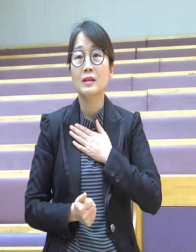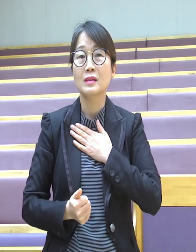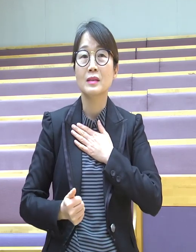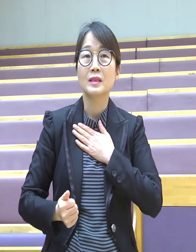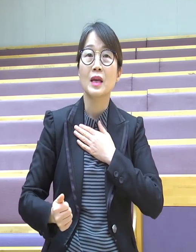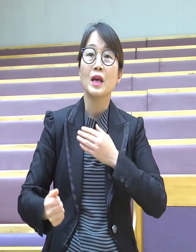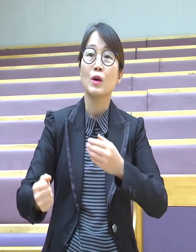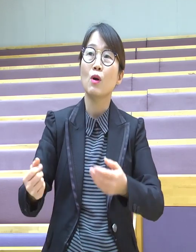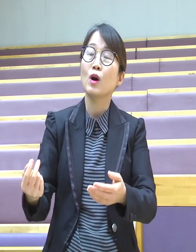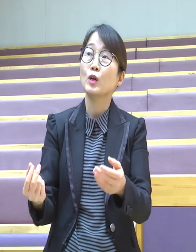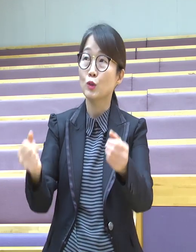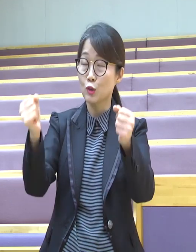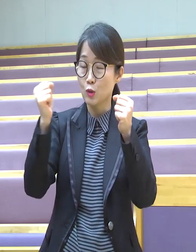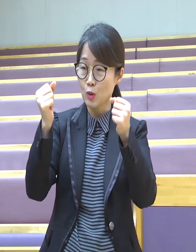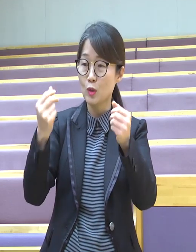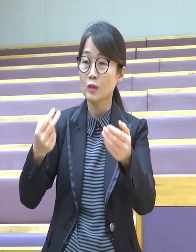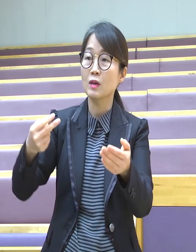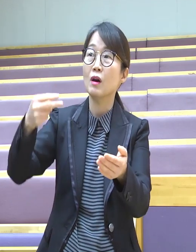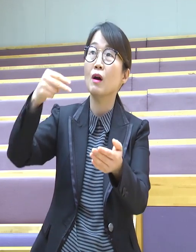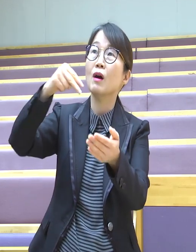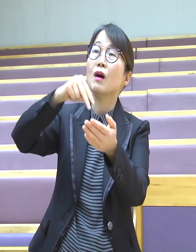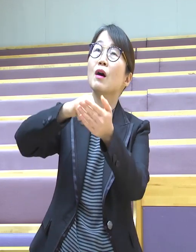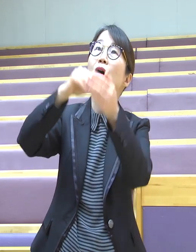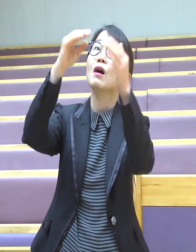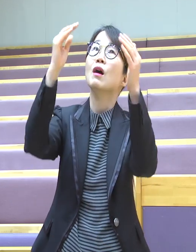안에 나를